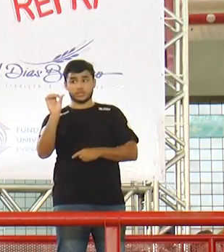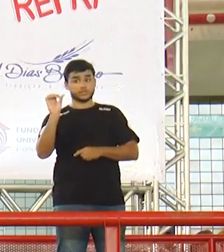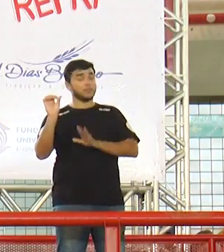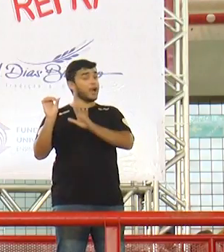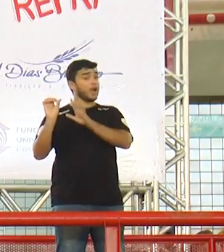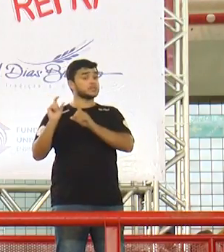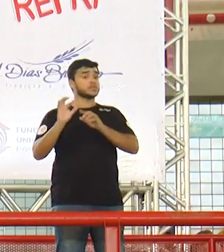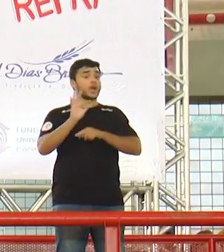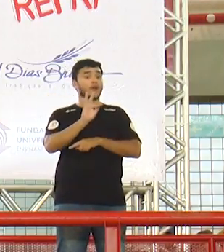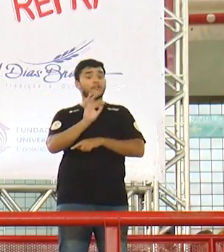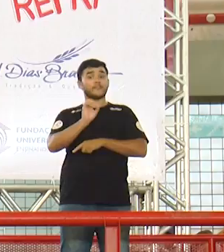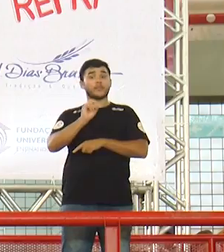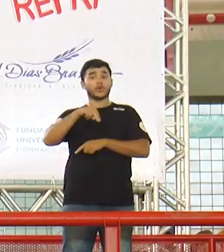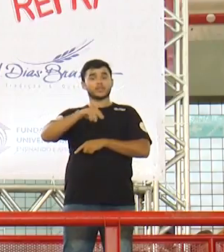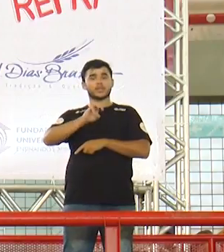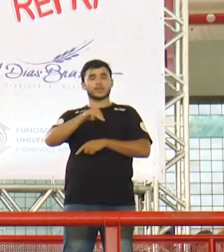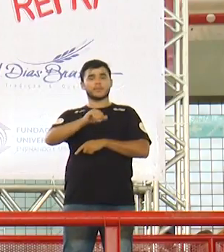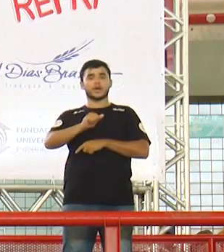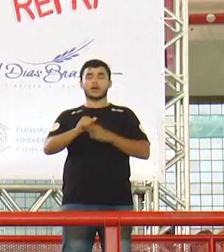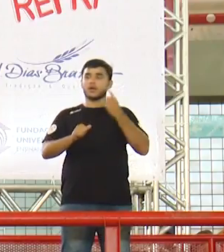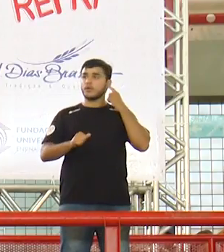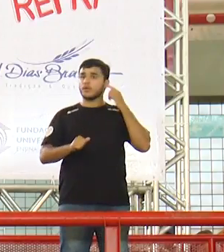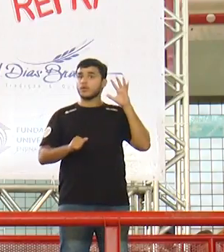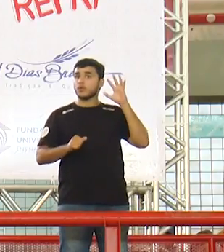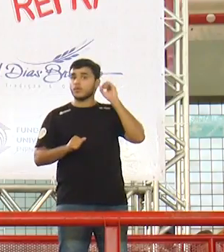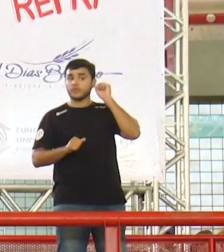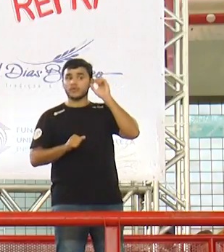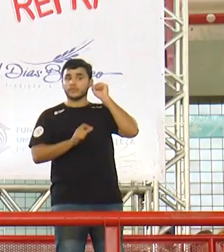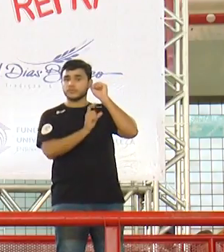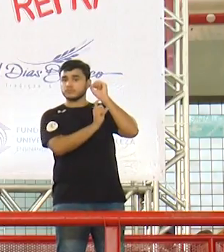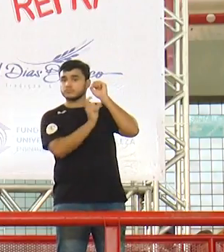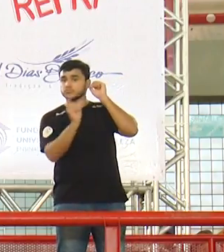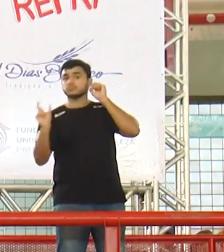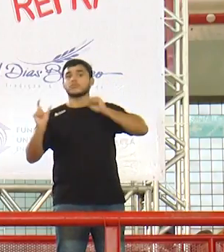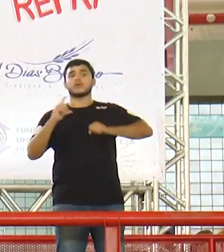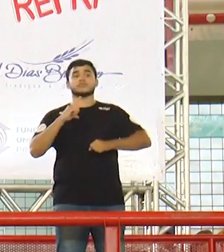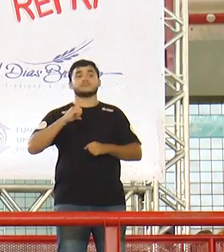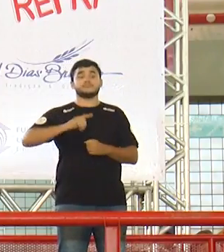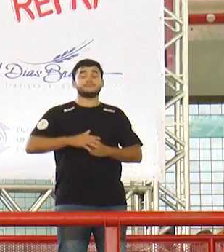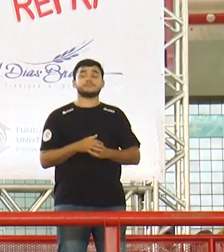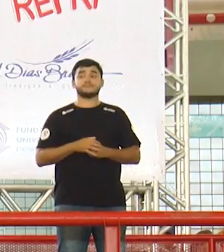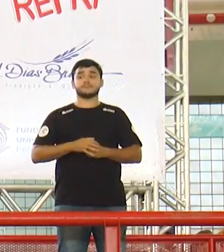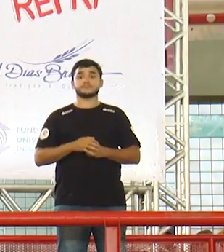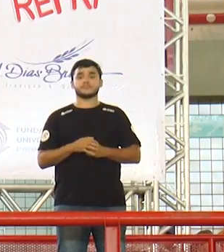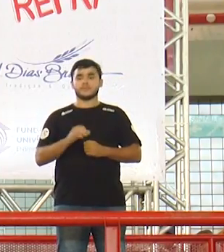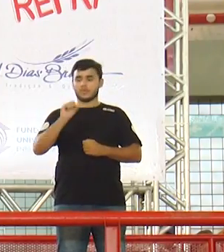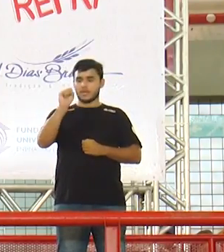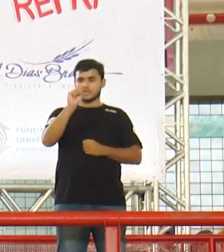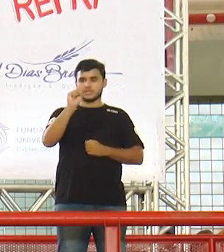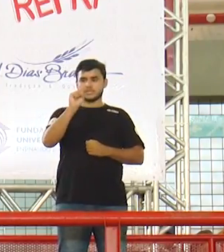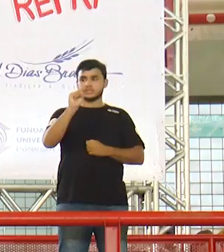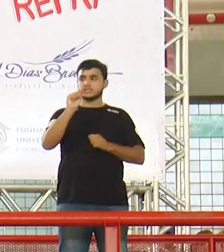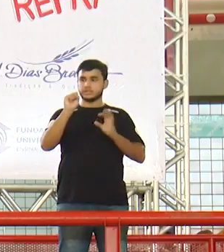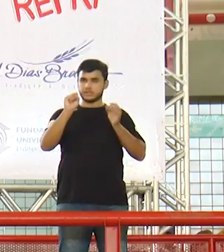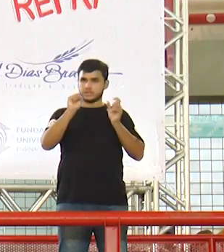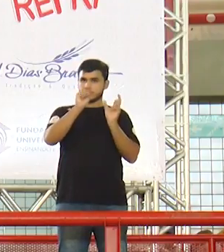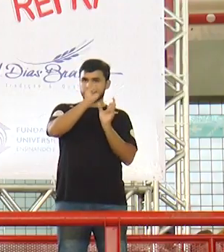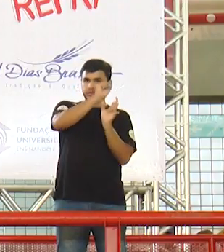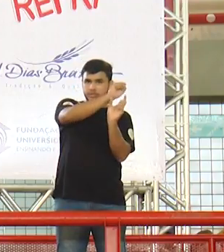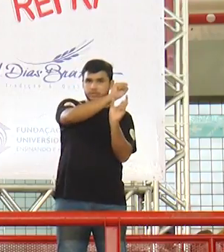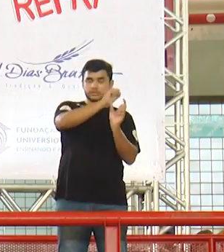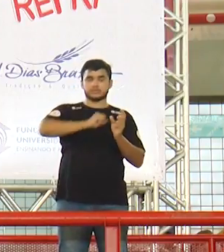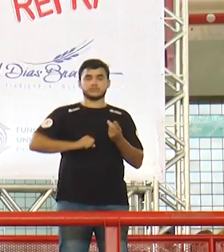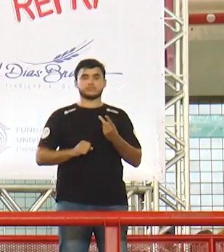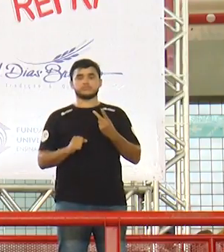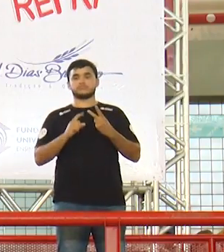Aí, pega cada letra e vê qual que é pronunciada. O S é pronunciado? É.